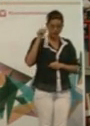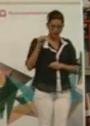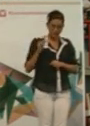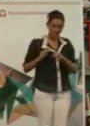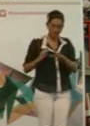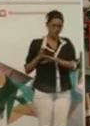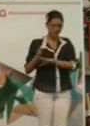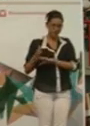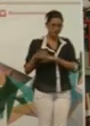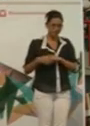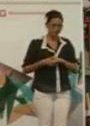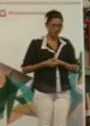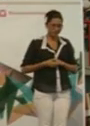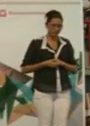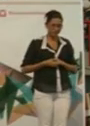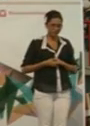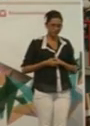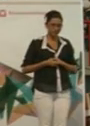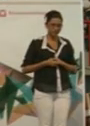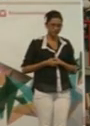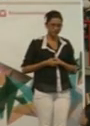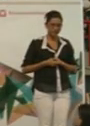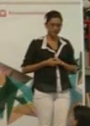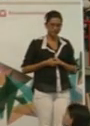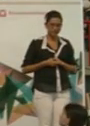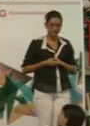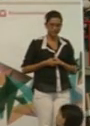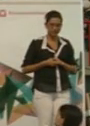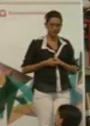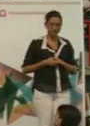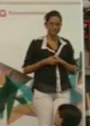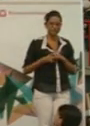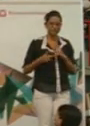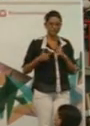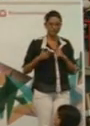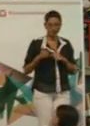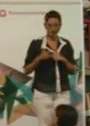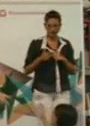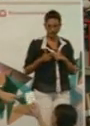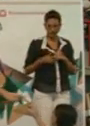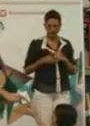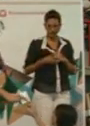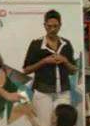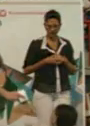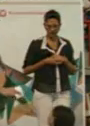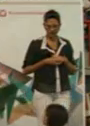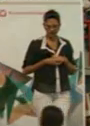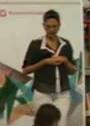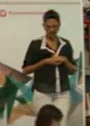temática para lutar contra o terrorismo, lutar contra insurreições...